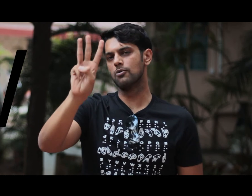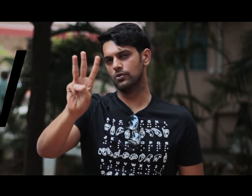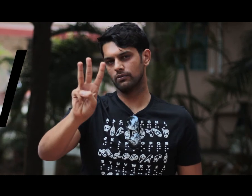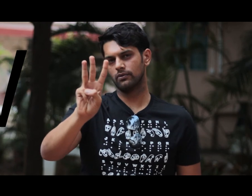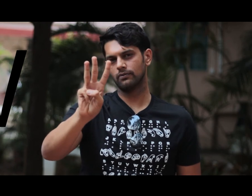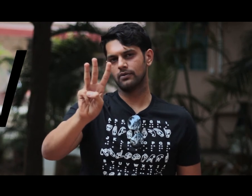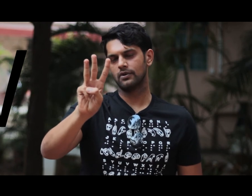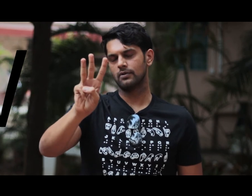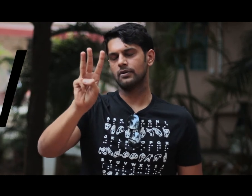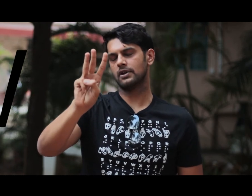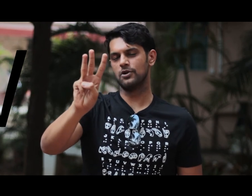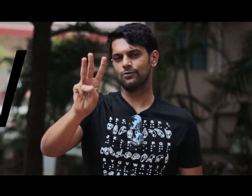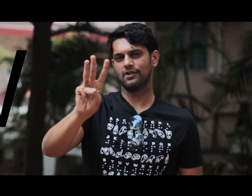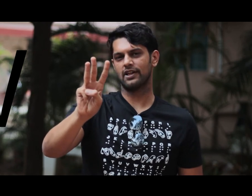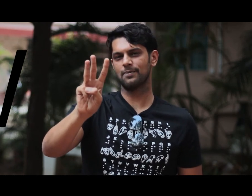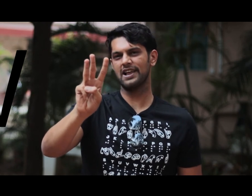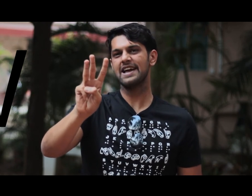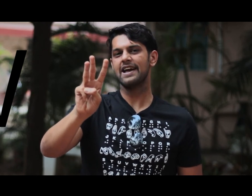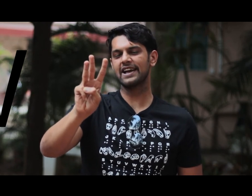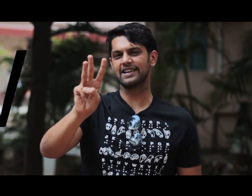ಡಬ್ಲ್ಯೂ ಡಬ್ಲ್ಯೂ ಅದಾದಮೇಲೆ ಎಕ್ಸ್ ಹೆಂಗೆ